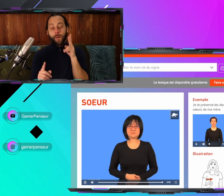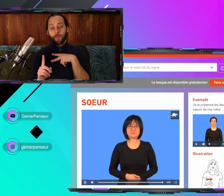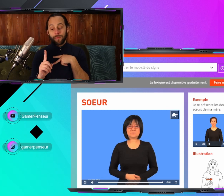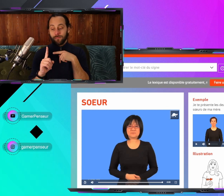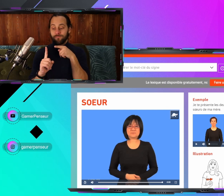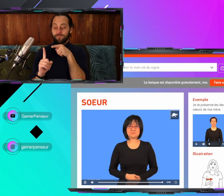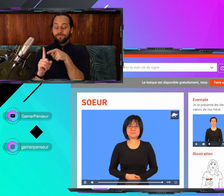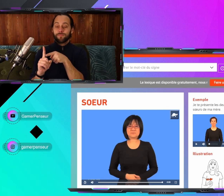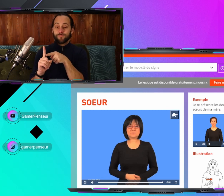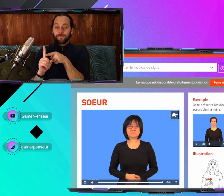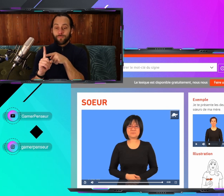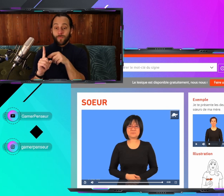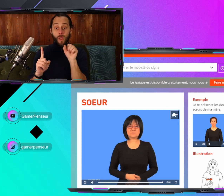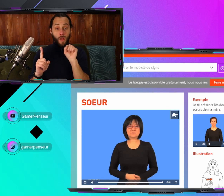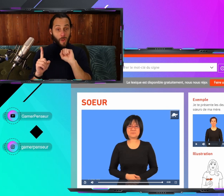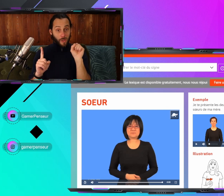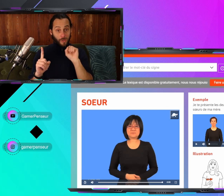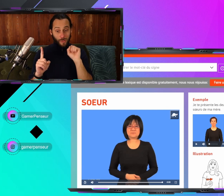Maman pie.